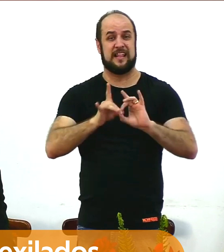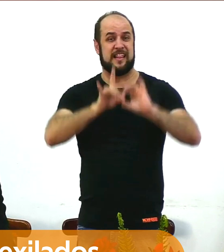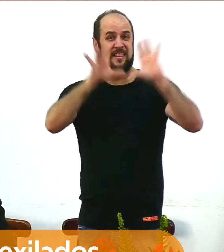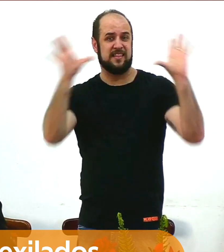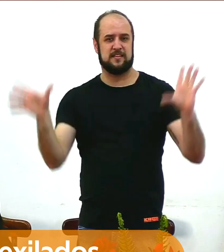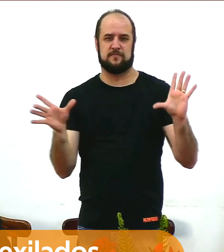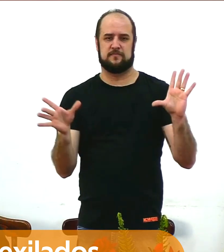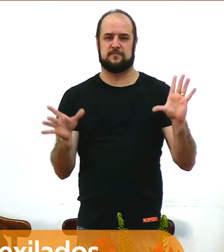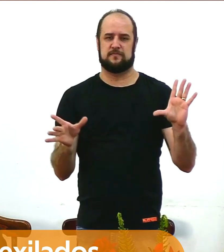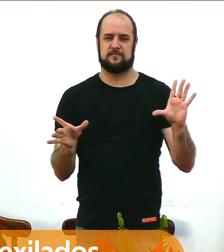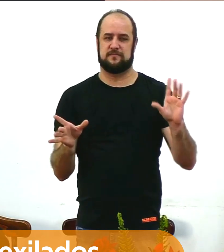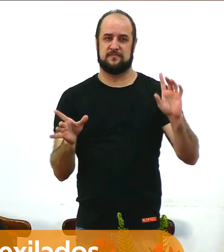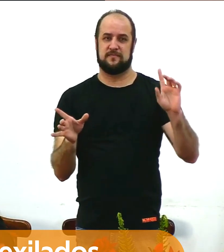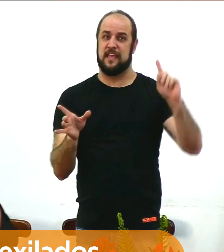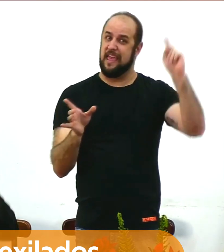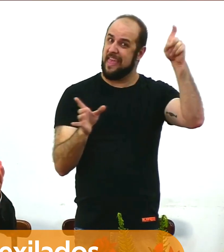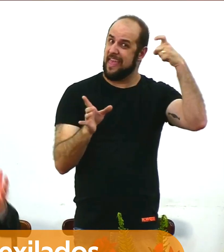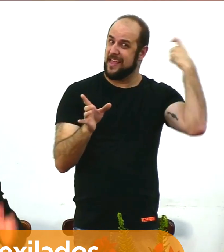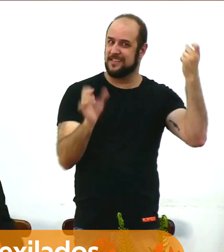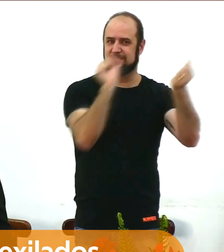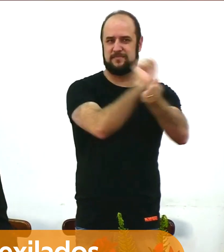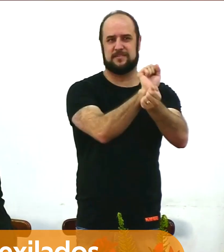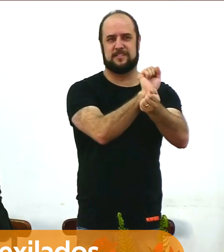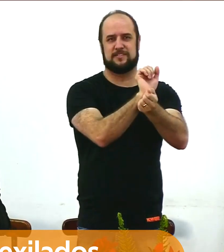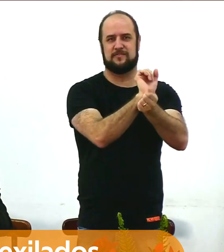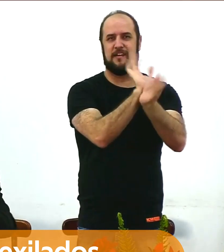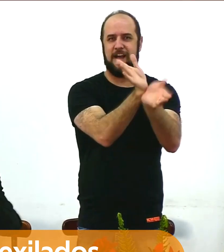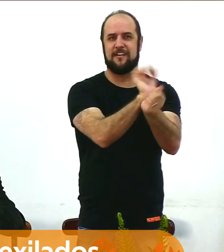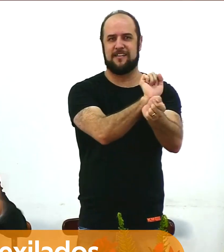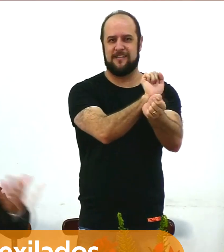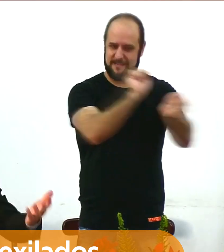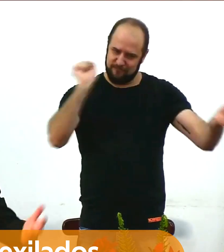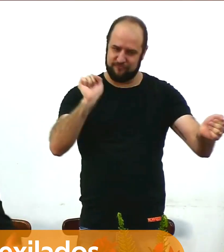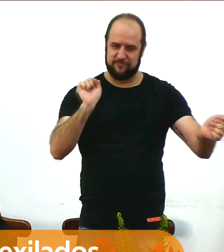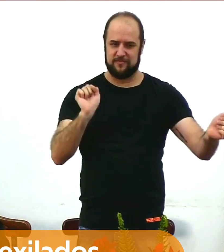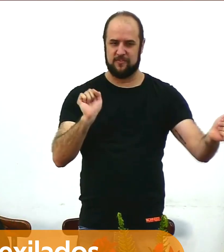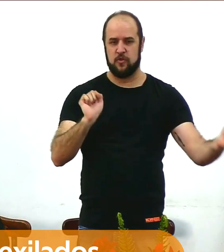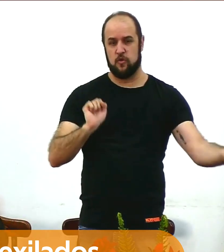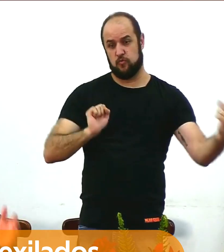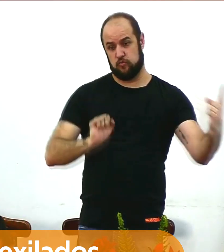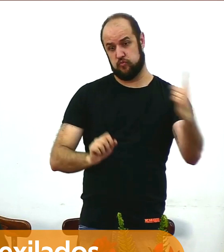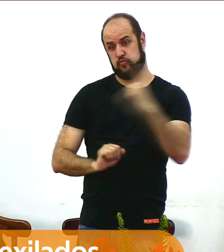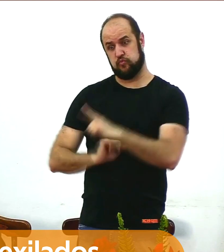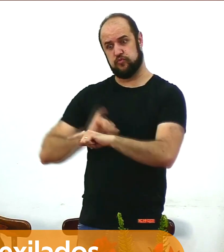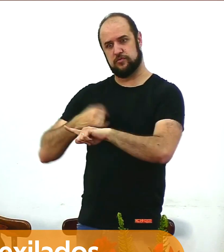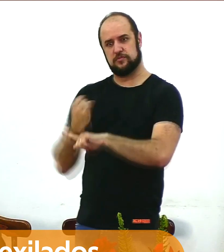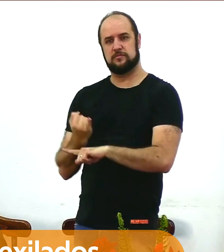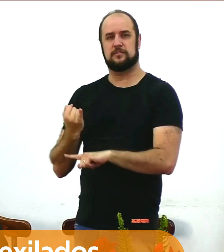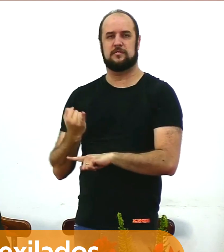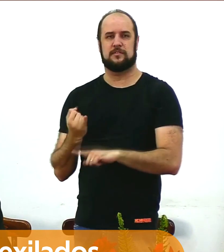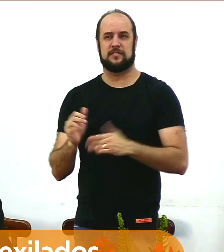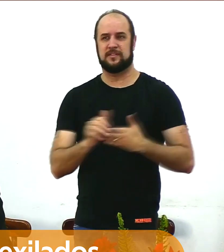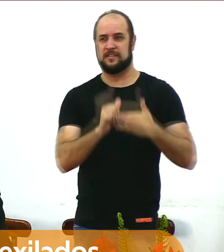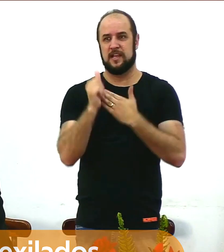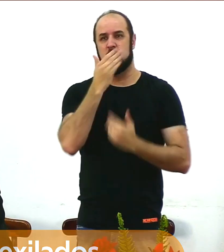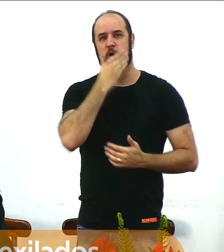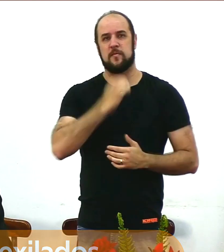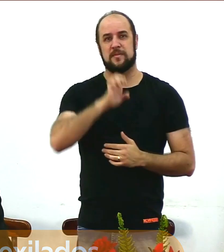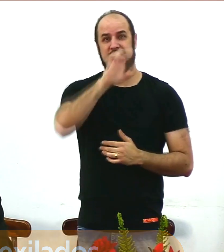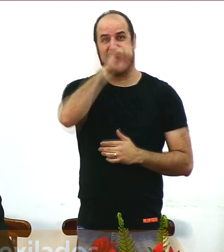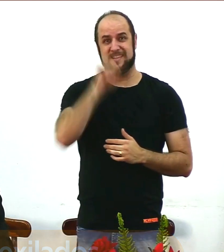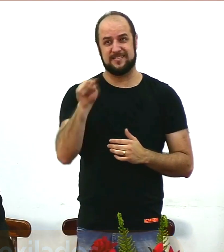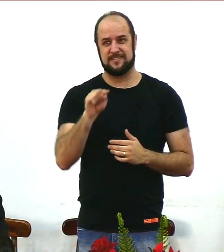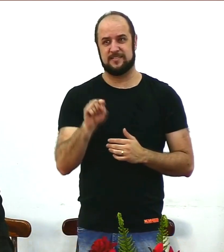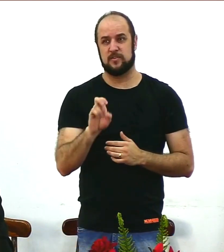lá atrás não adoramos ao Senhor como o Senhor deve ser adorado. Será que o Senhor vai agir por nós, mesmo